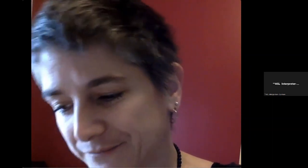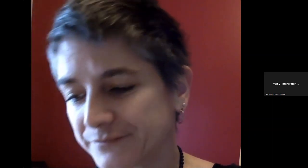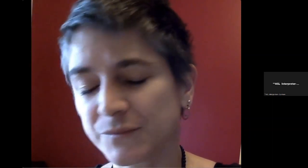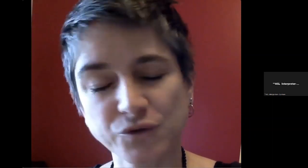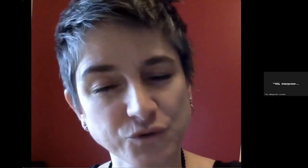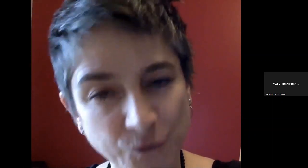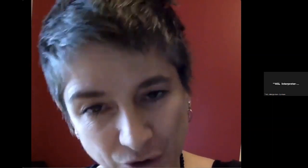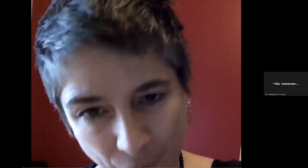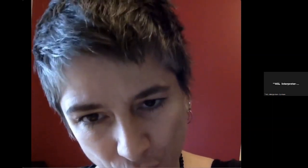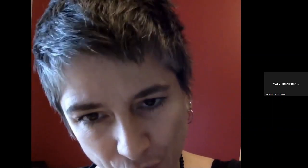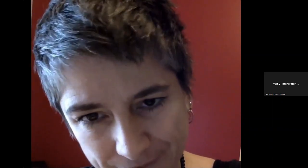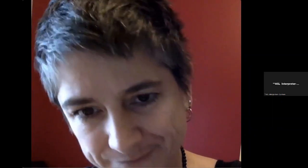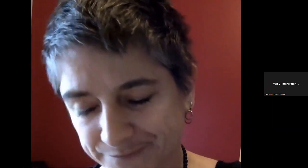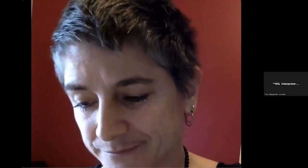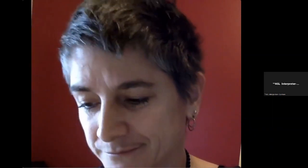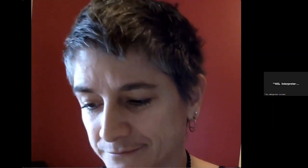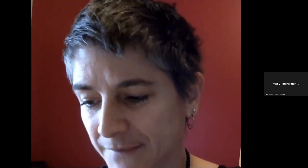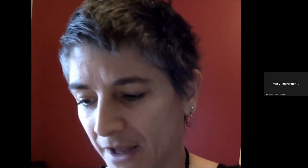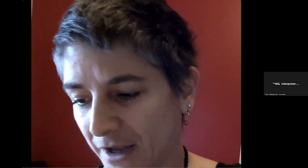pleurent. Je me débrouille.